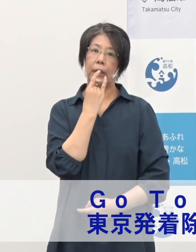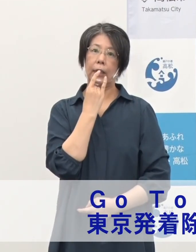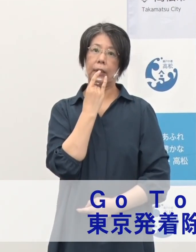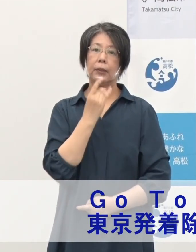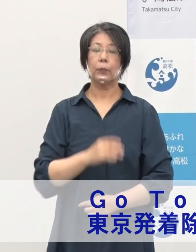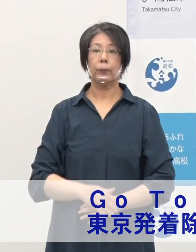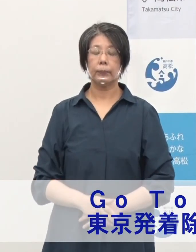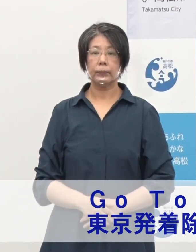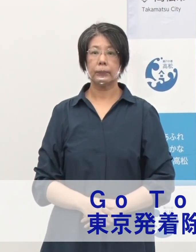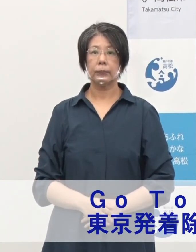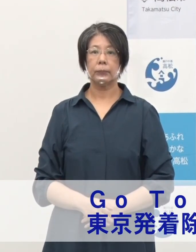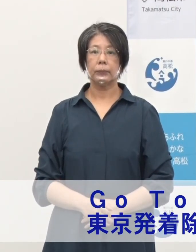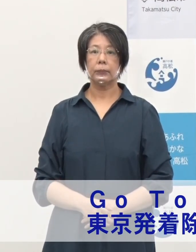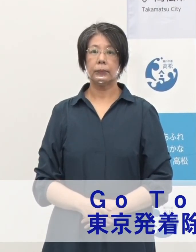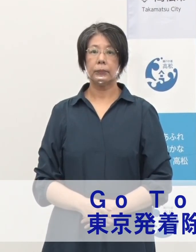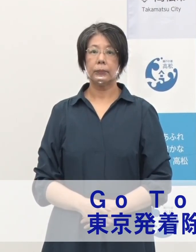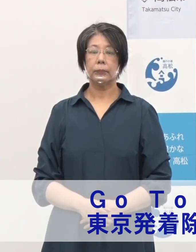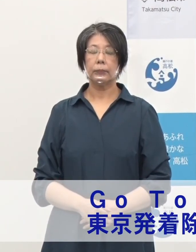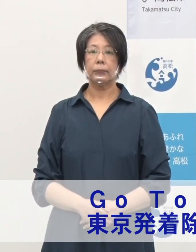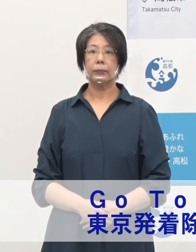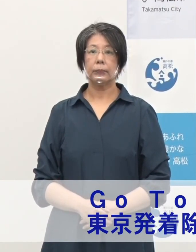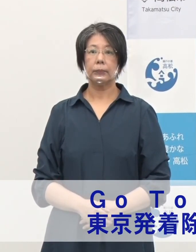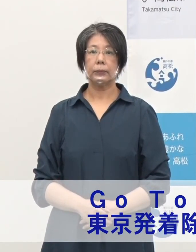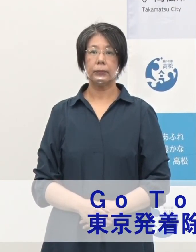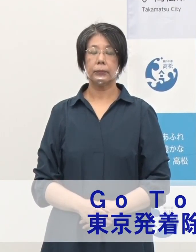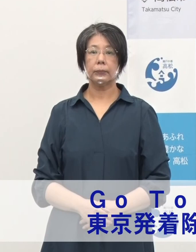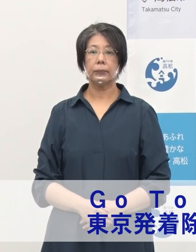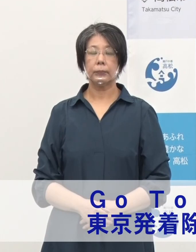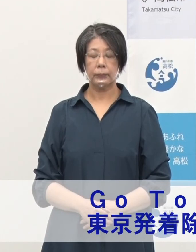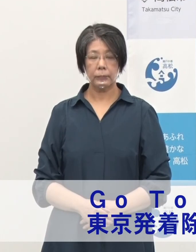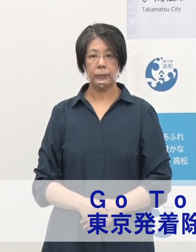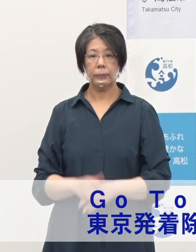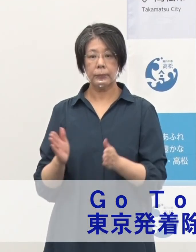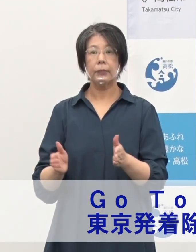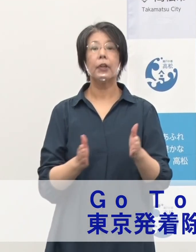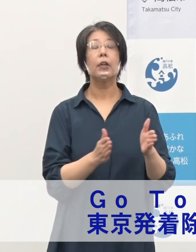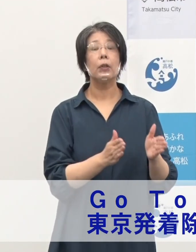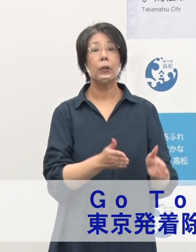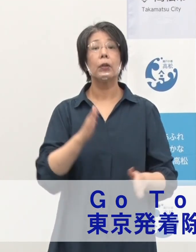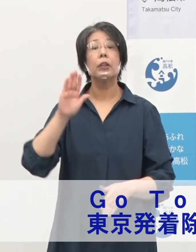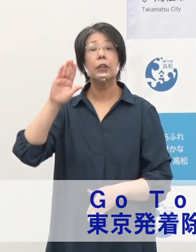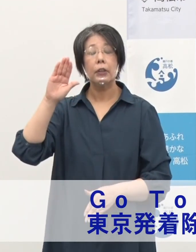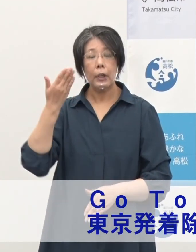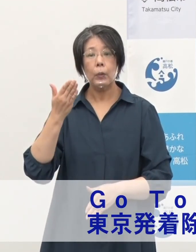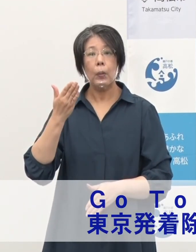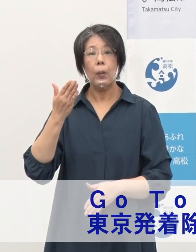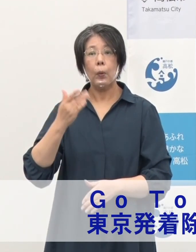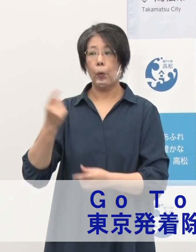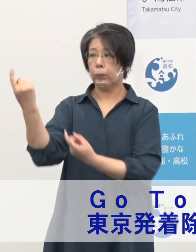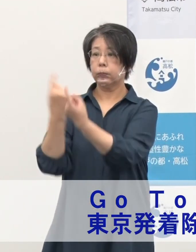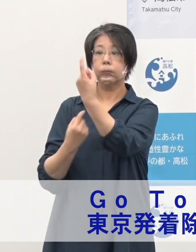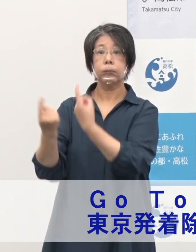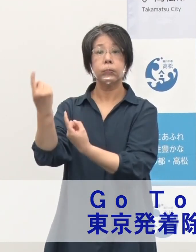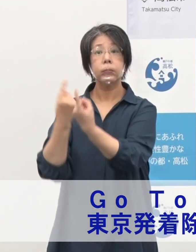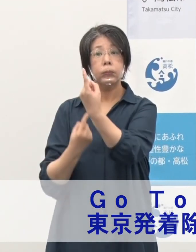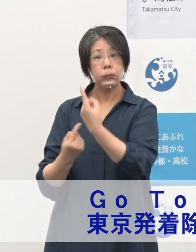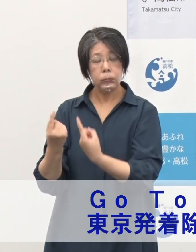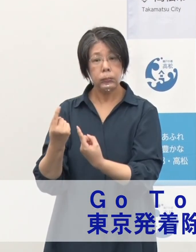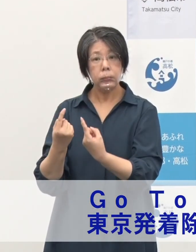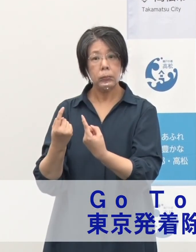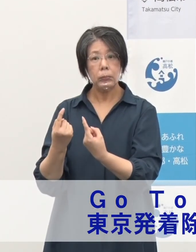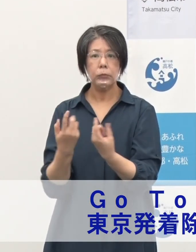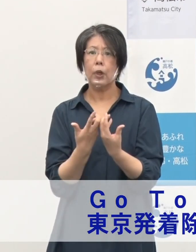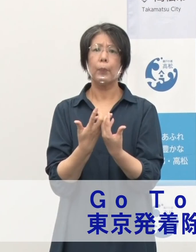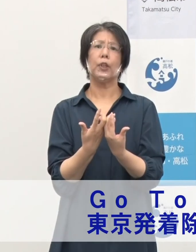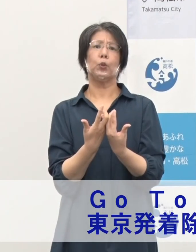致したいというふうに思っておるところでございます一方でより多くの人が動いてその分